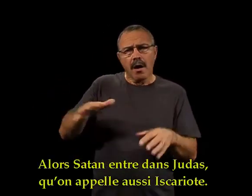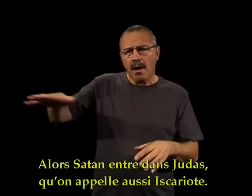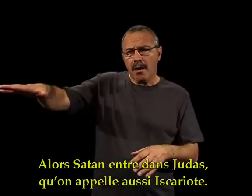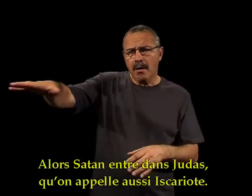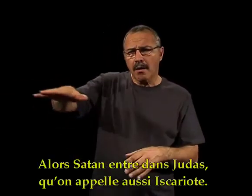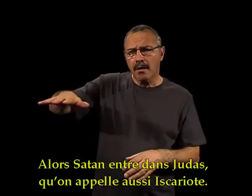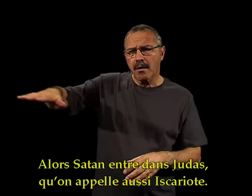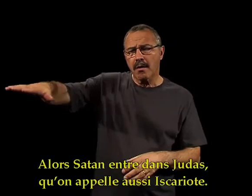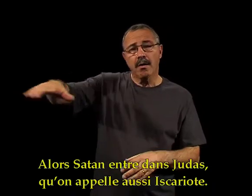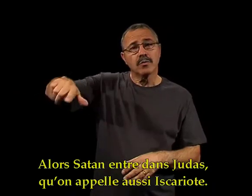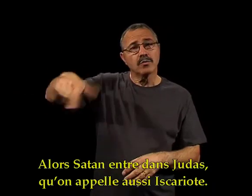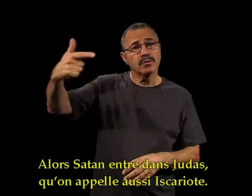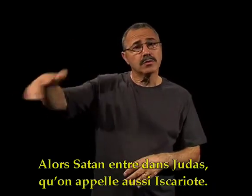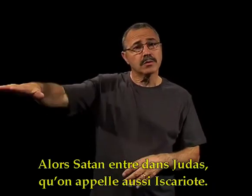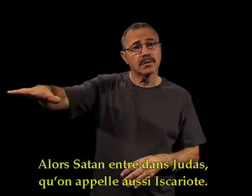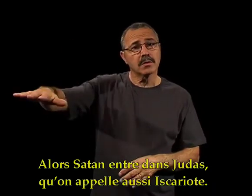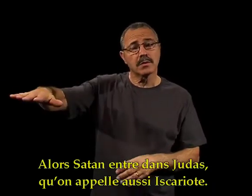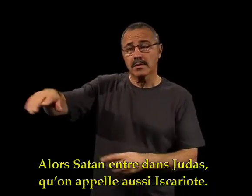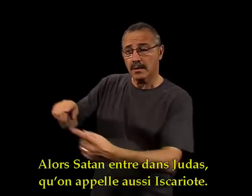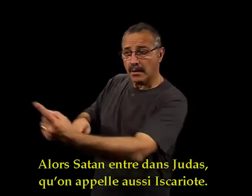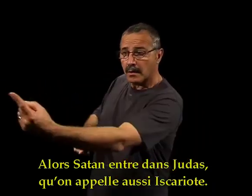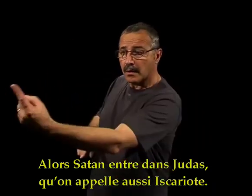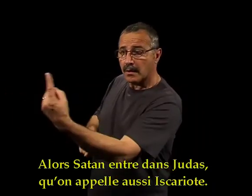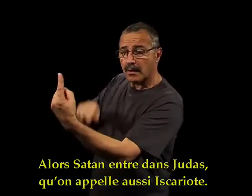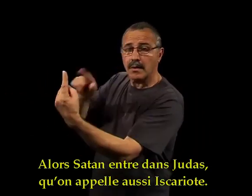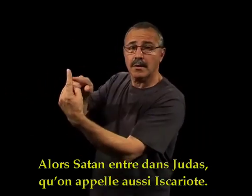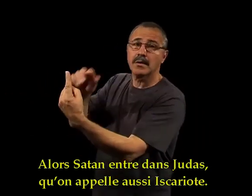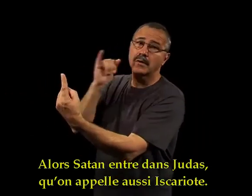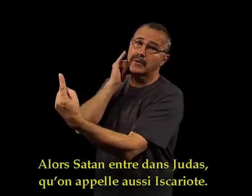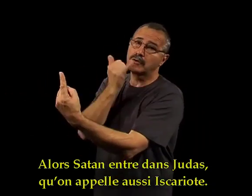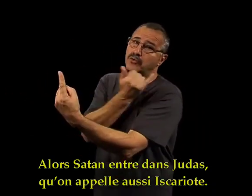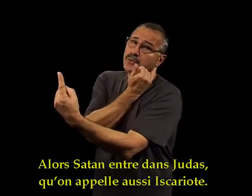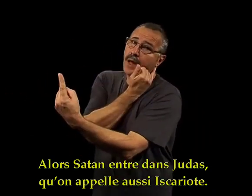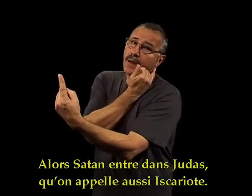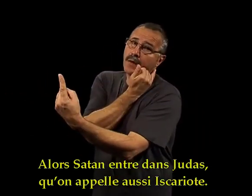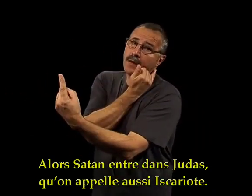Alors Satan entre dans Judas, qu'on appelle aussi